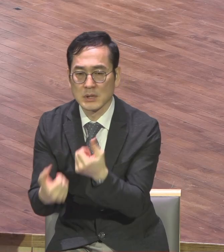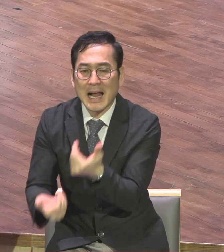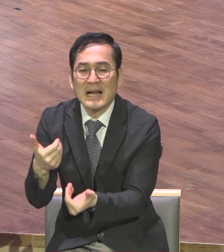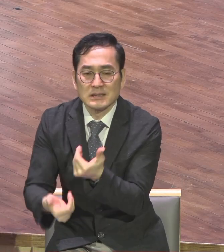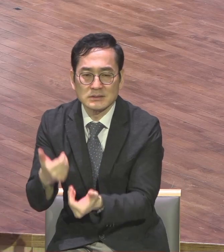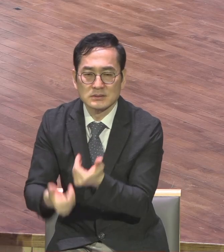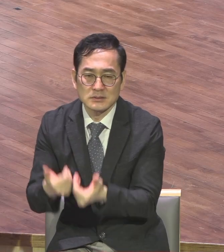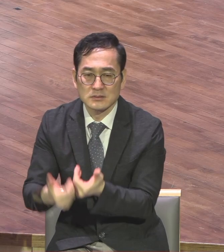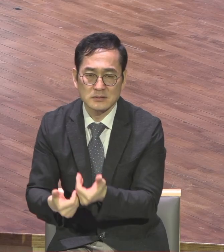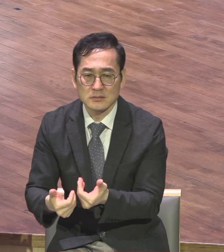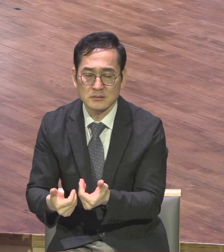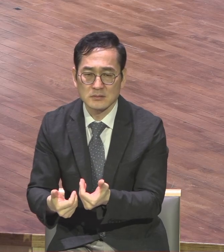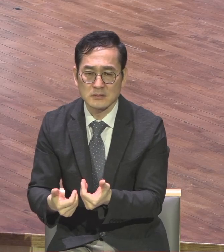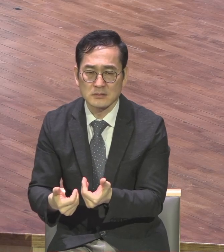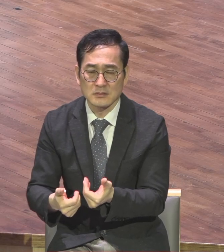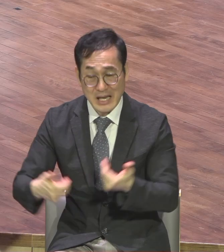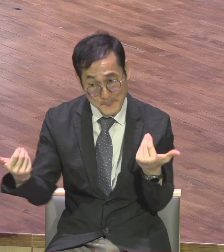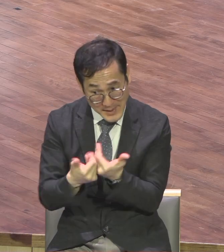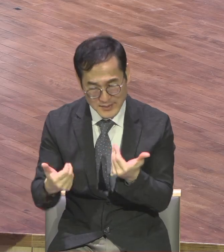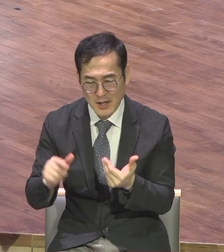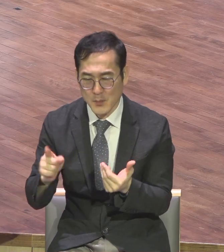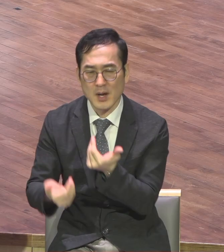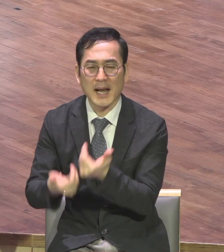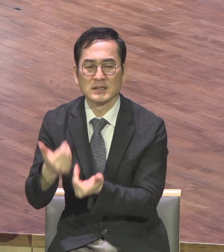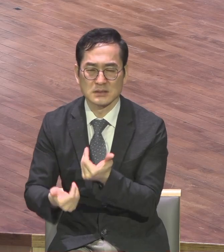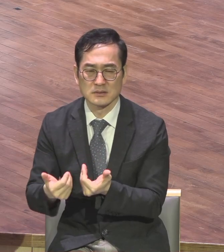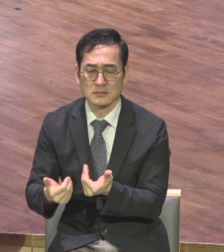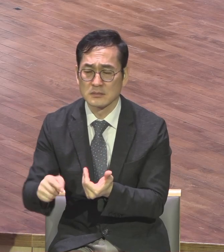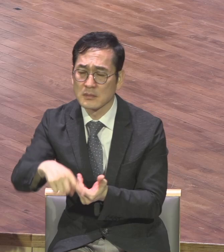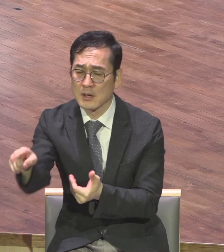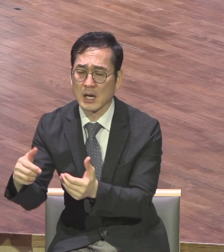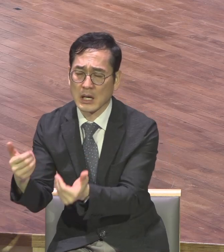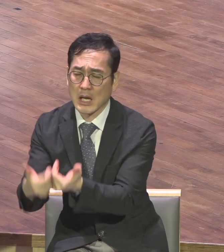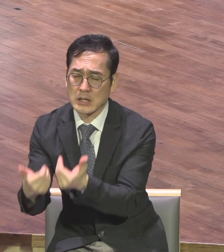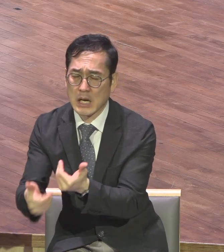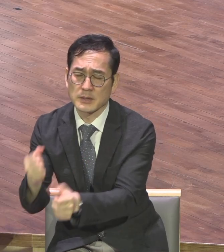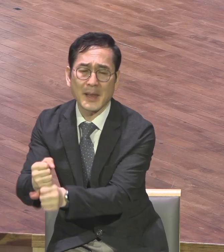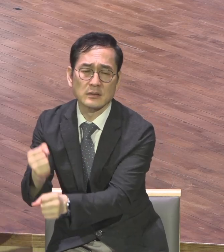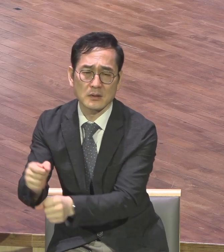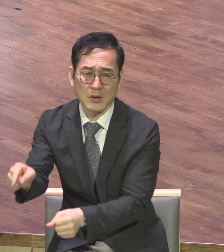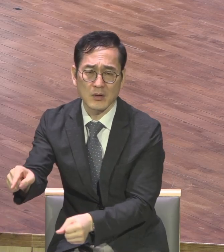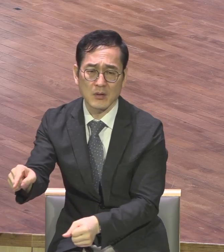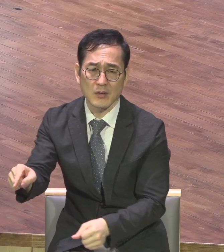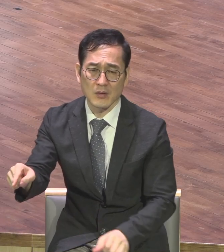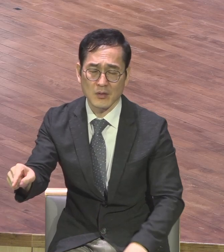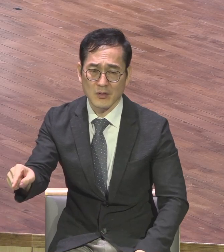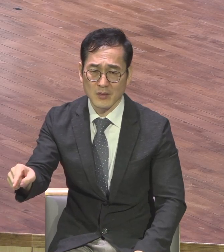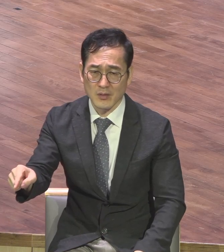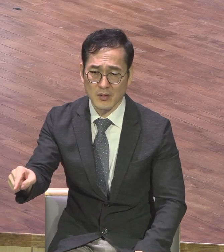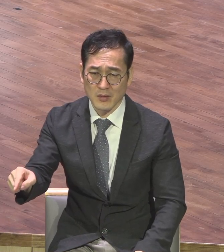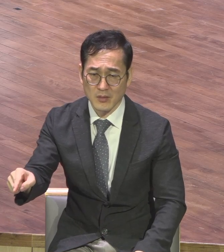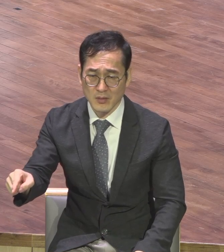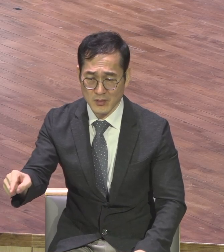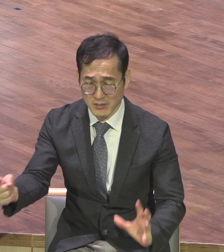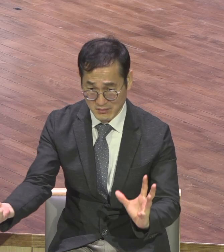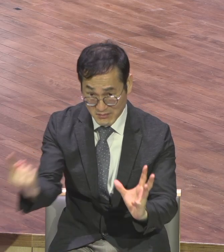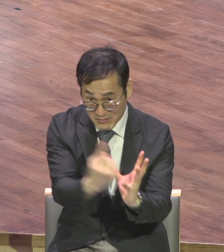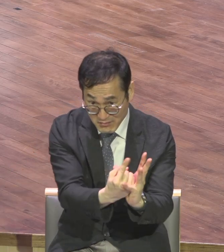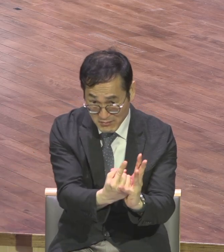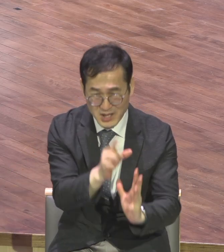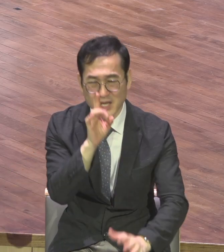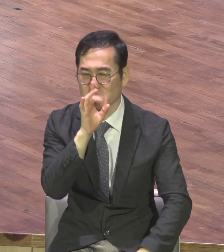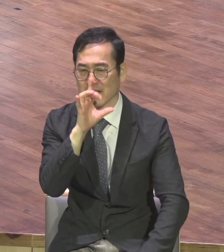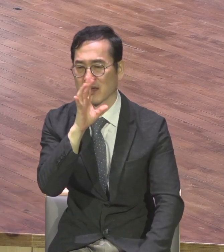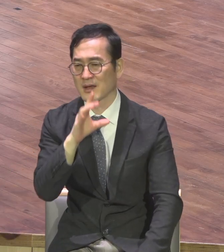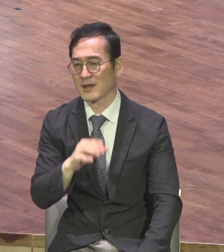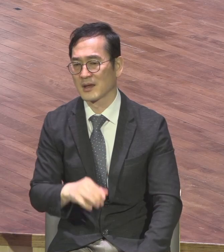분쟁을 시켜. 아첨하고 이간시키고. 그런 사람들이 있어요. 우리 교회는 한 명도 없습니다만은. 그런